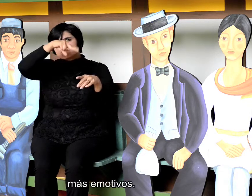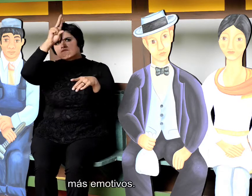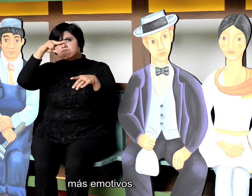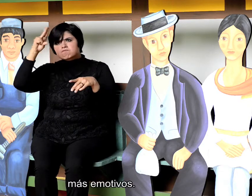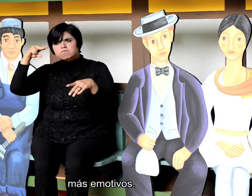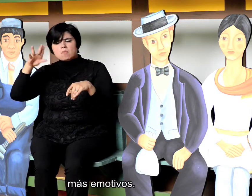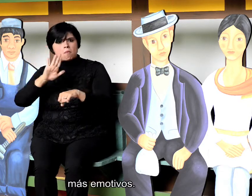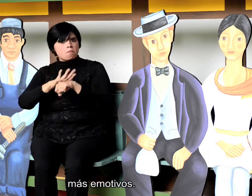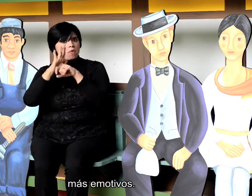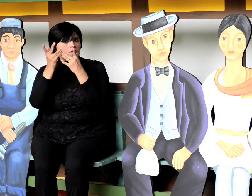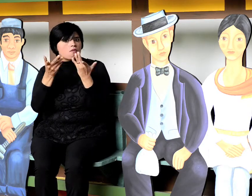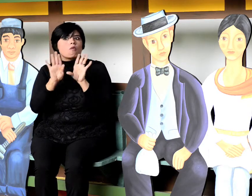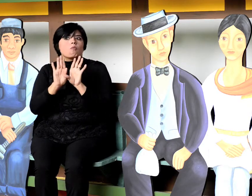más emotivos.